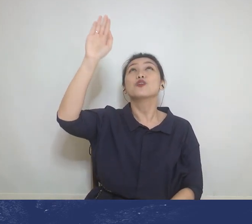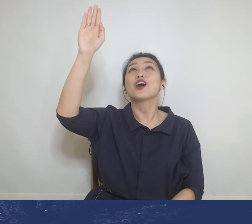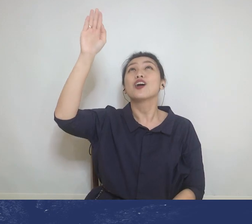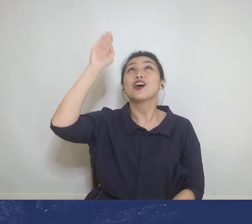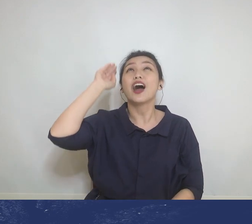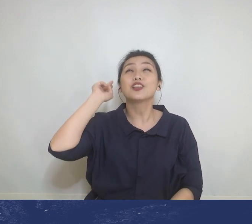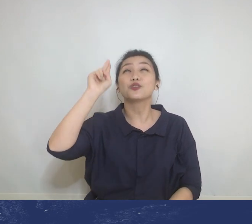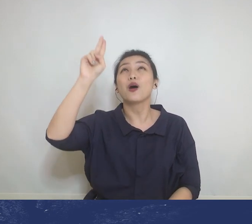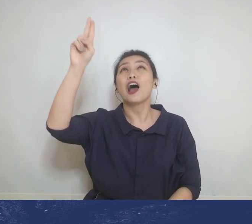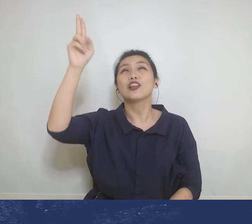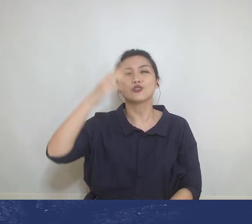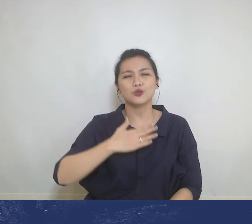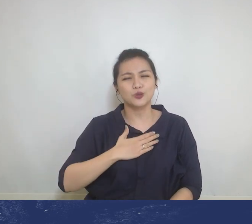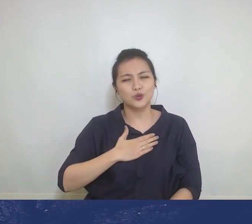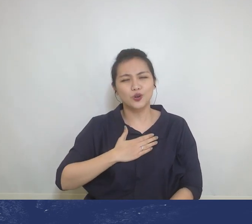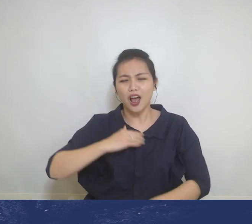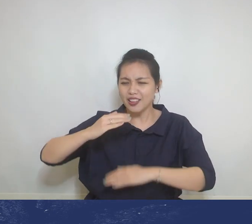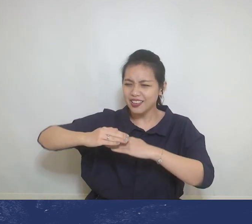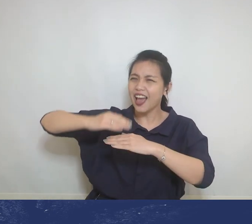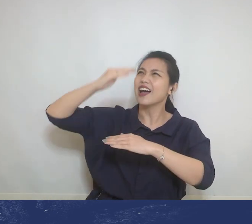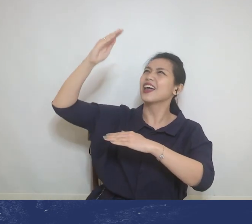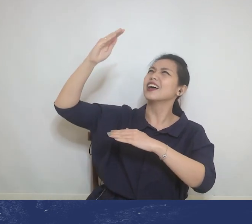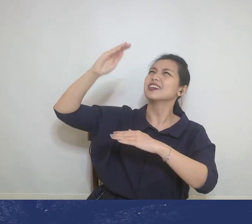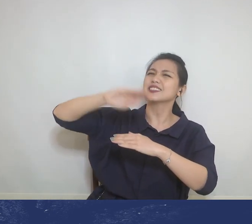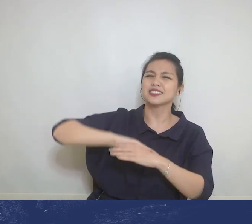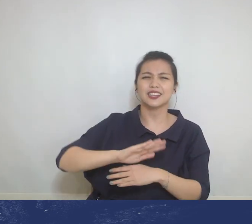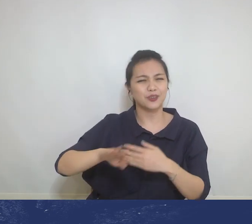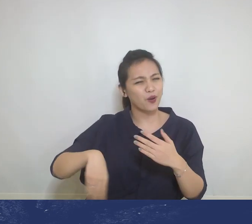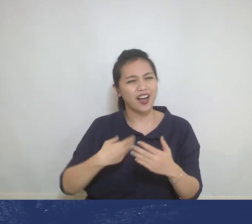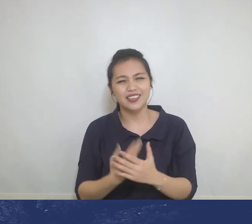terpujilah kau Tuhanku.